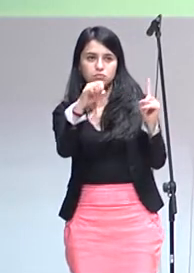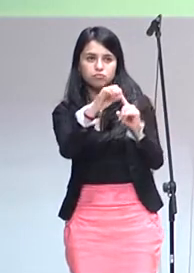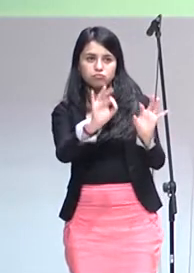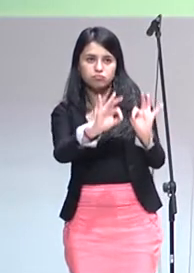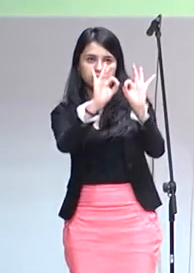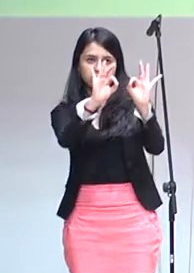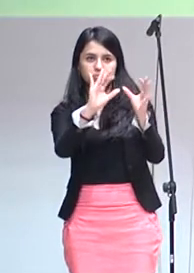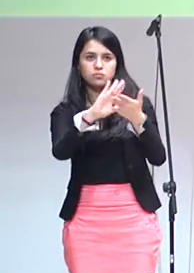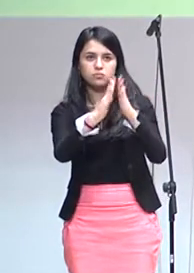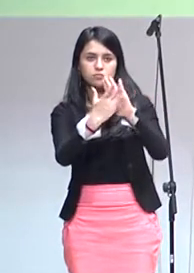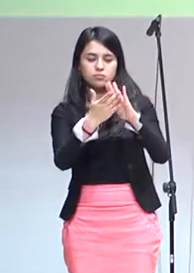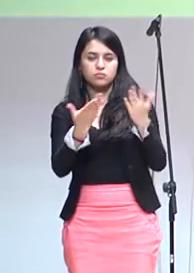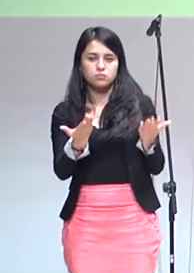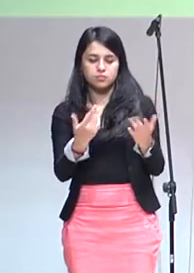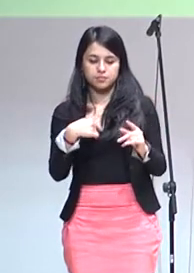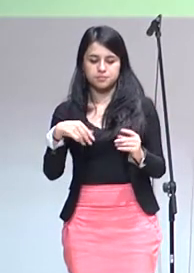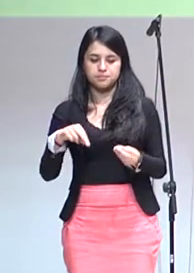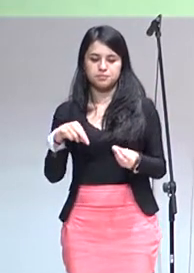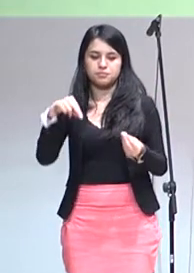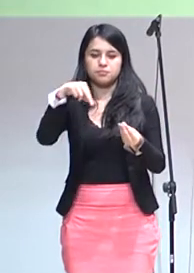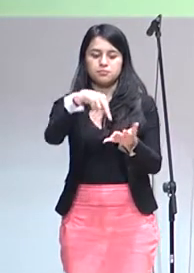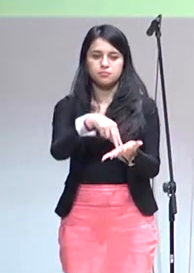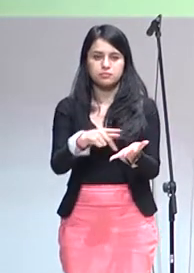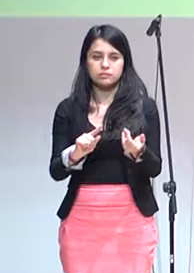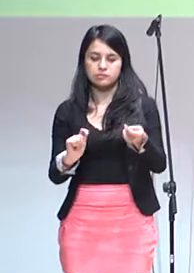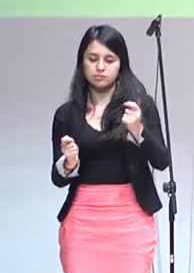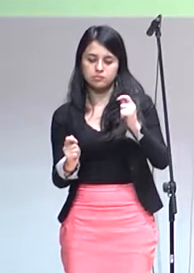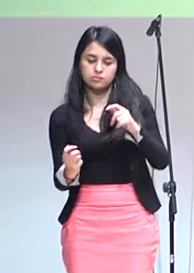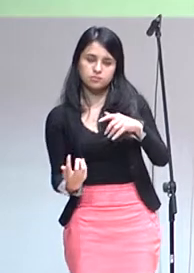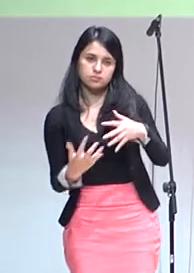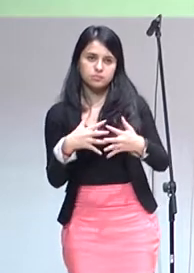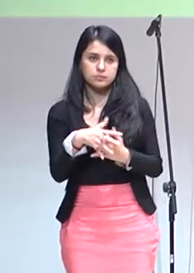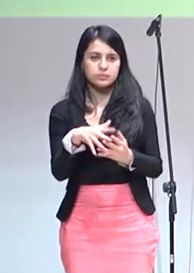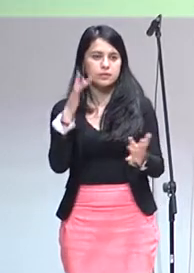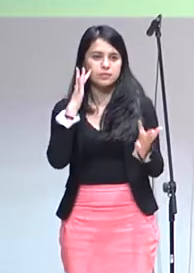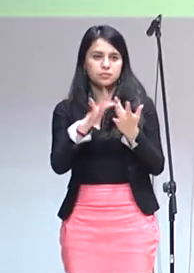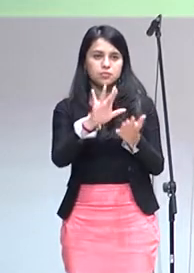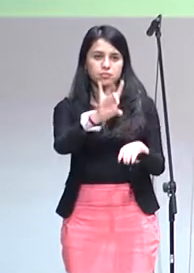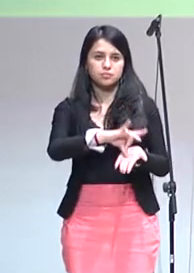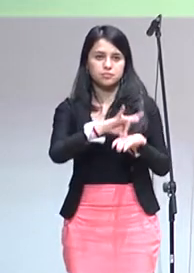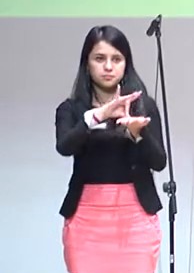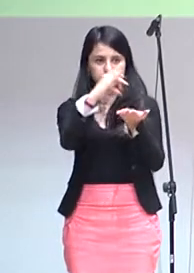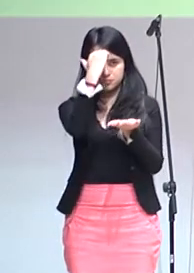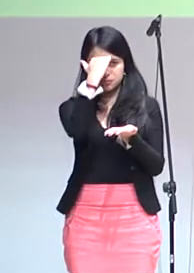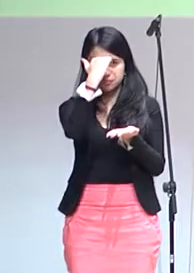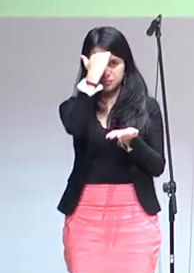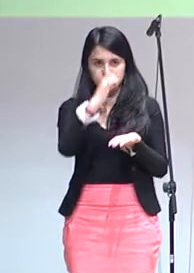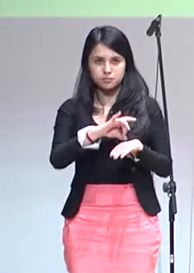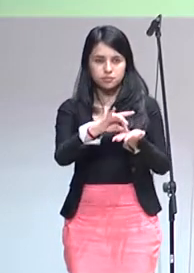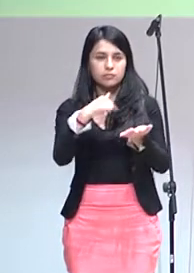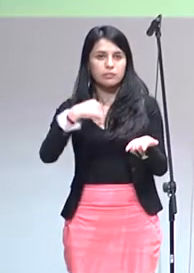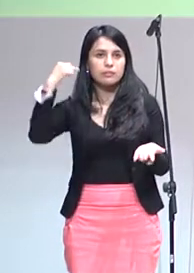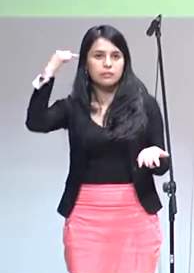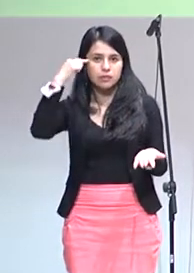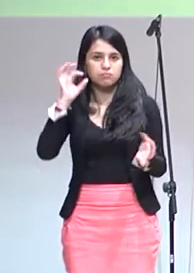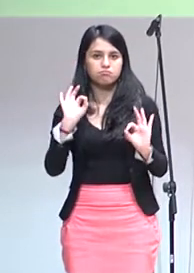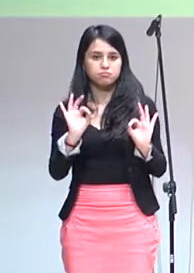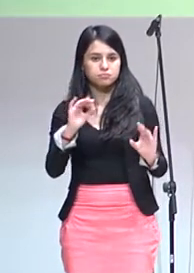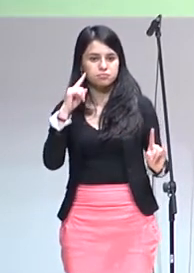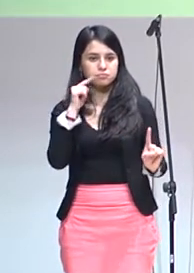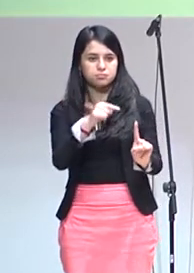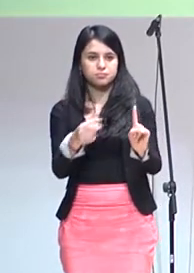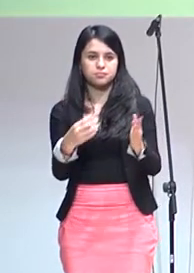de la comunidad, y tratamos de ir ajustándolo de acuerdo al modelo pedagógico que consideramos que podía dar